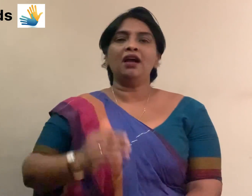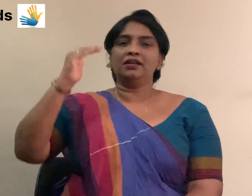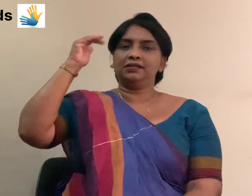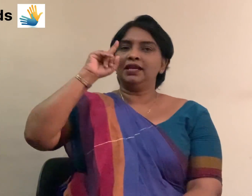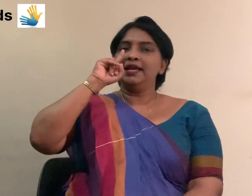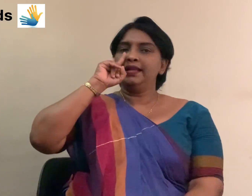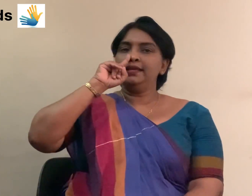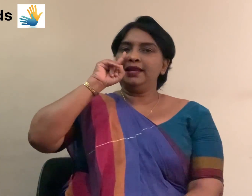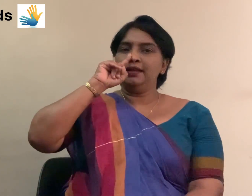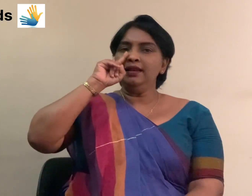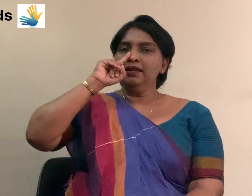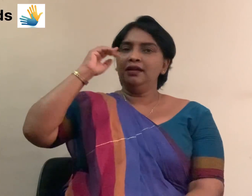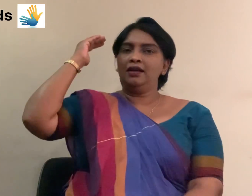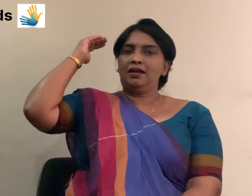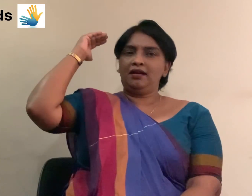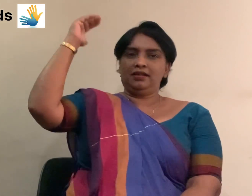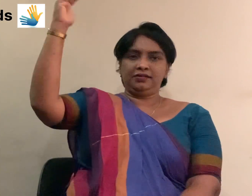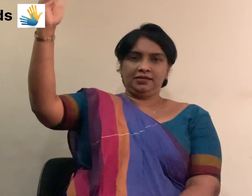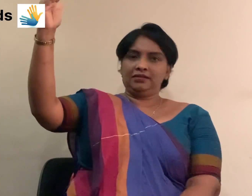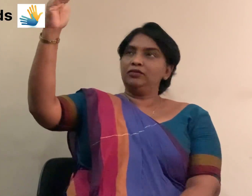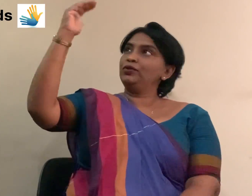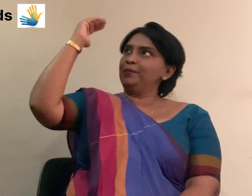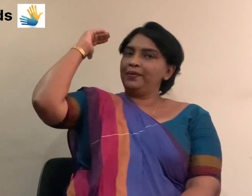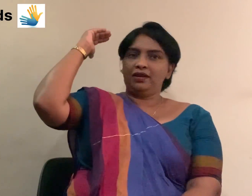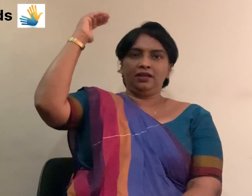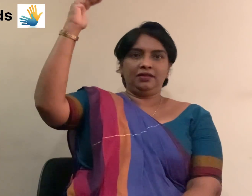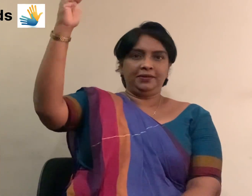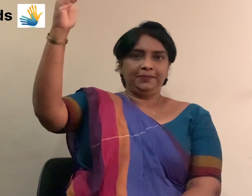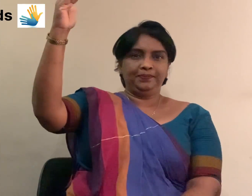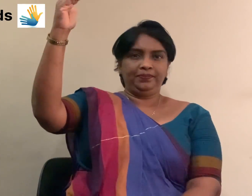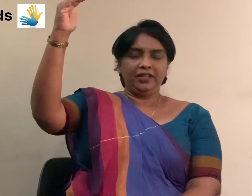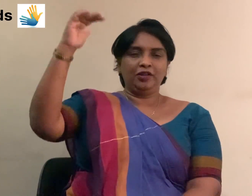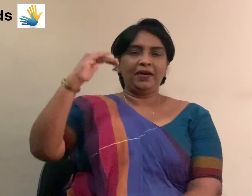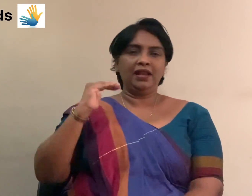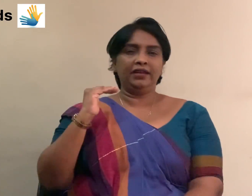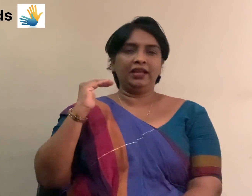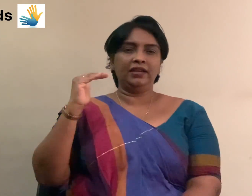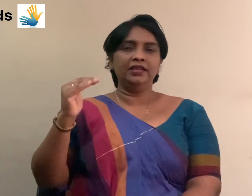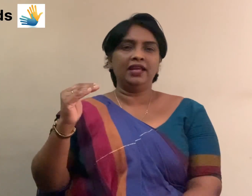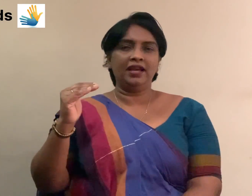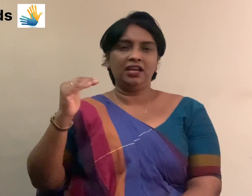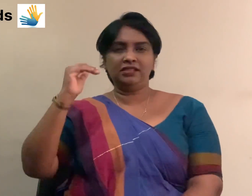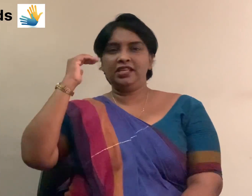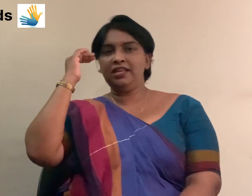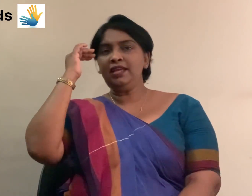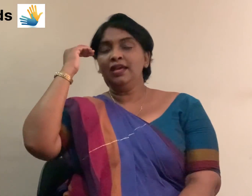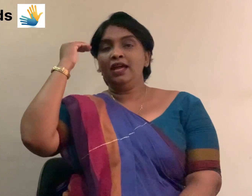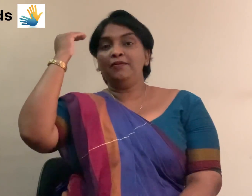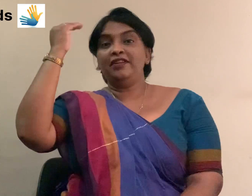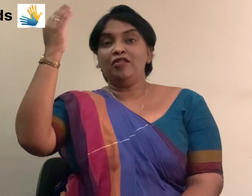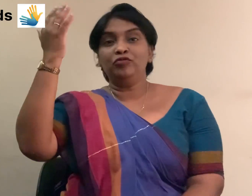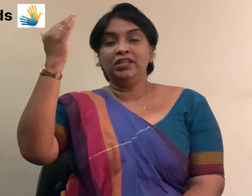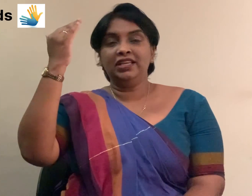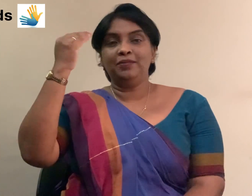අහස. නිල් අහස. උඩින් පෙට. ඒක පහළට ගන්නෙ නෑ. අහස තියෙන්නේ හැම වෙලාවෙම උඩ කියලා අපි